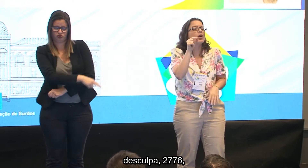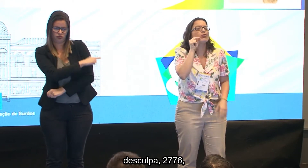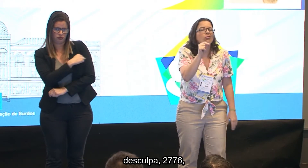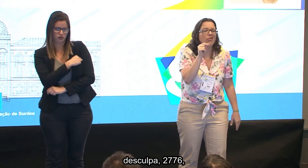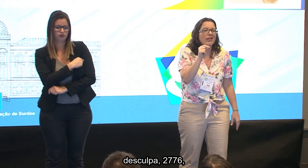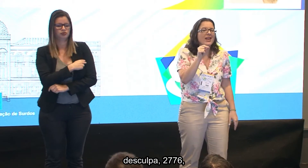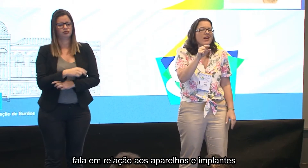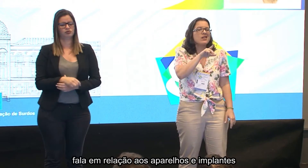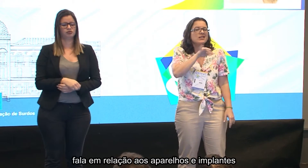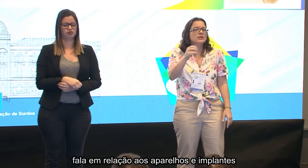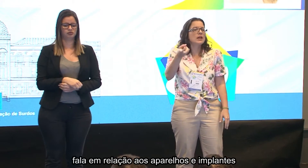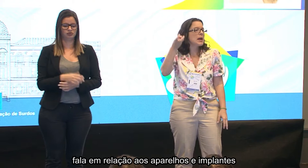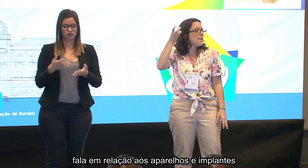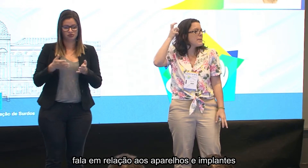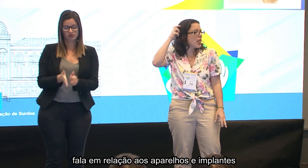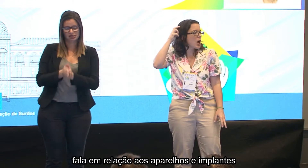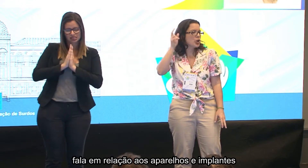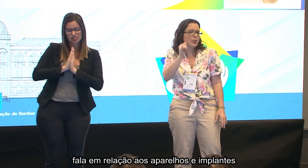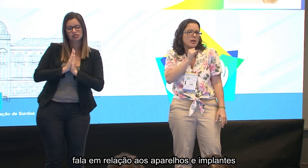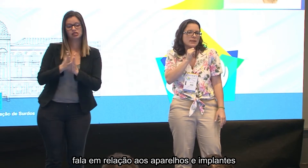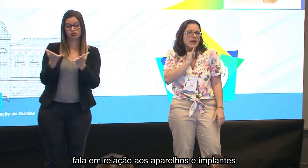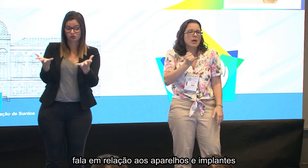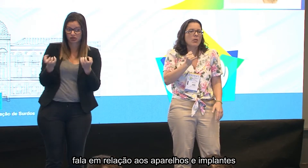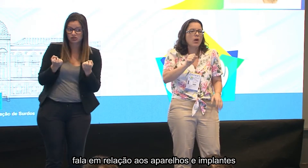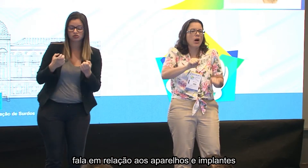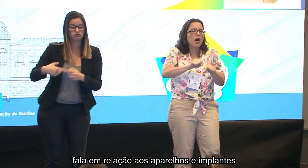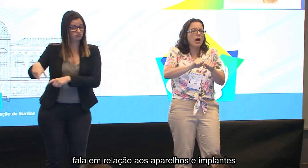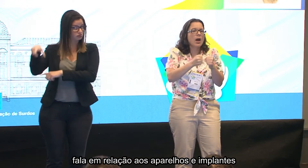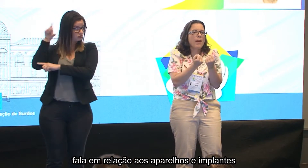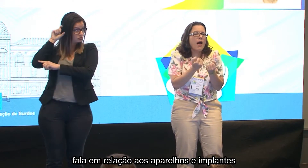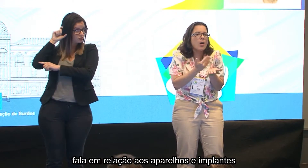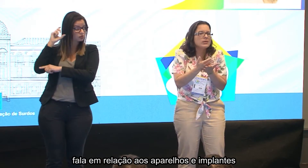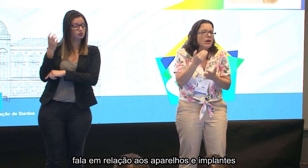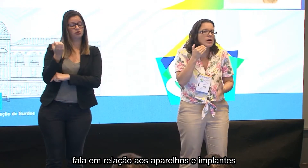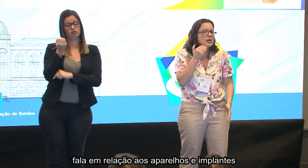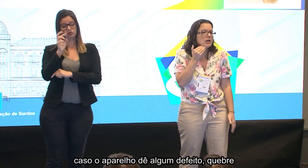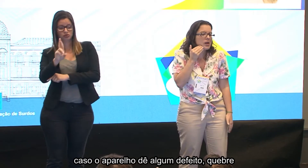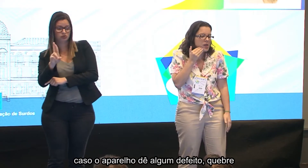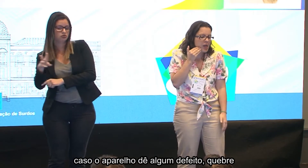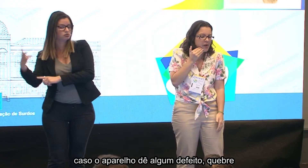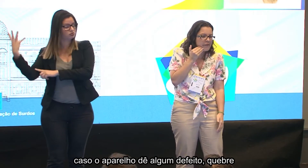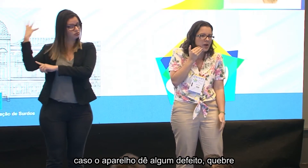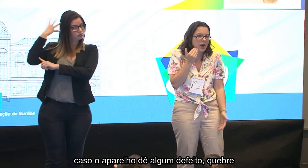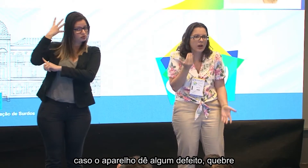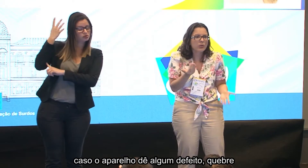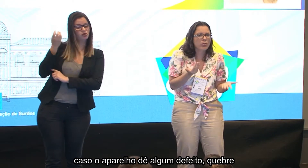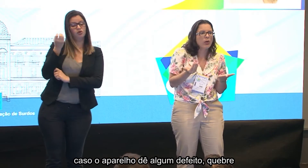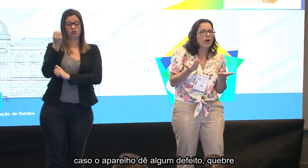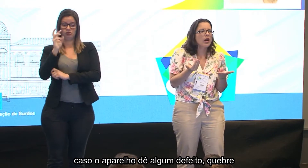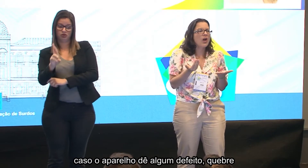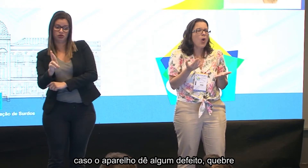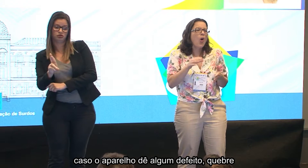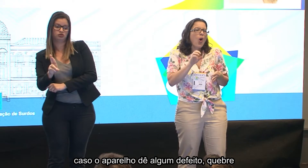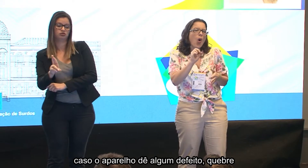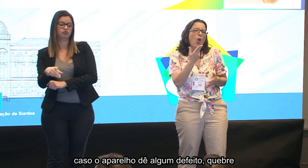2776 fala em relação aos aparelhos e aos implantes. Então, caso o aparelho dê algum